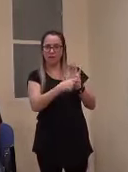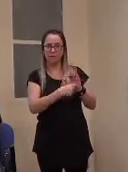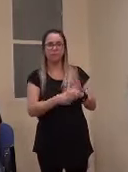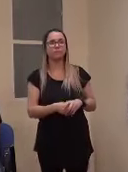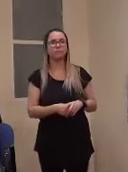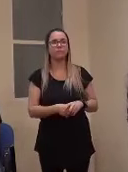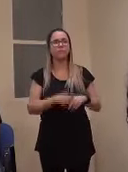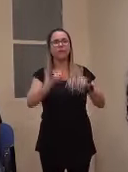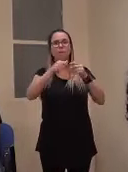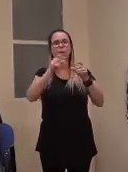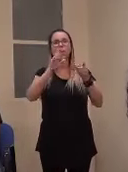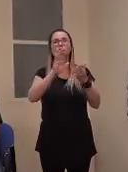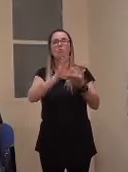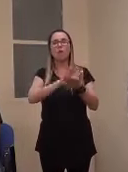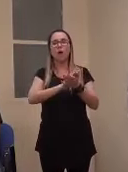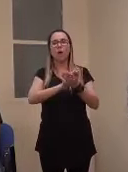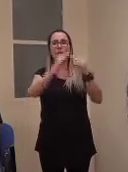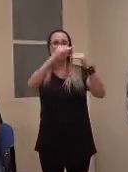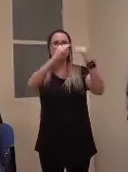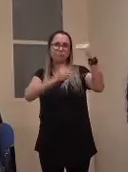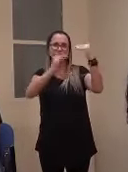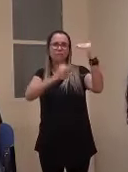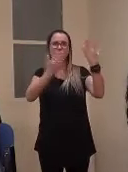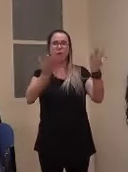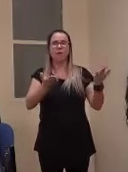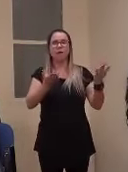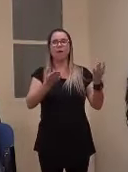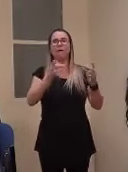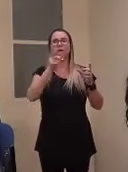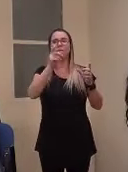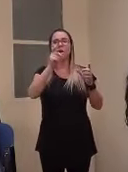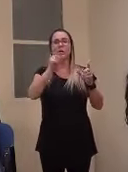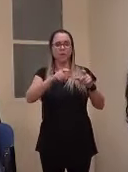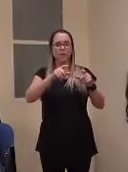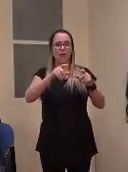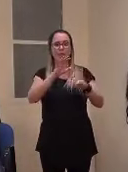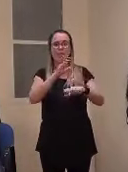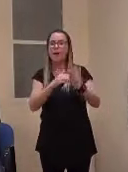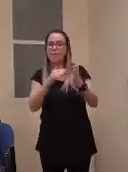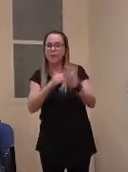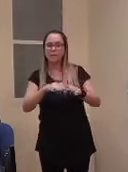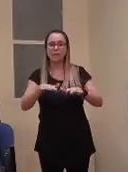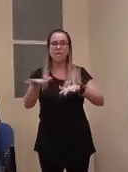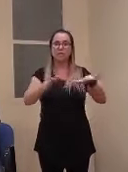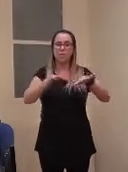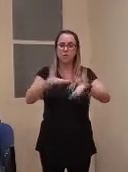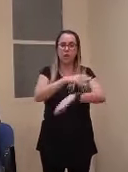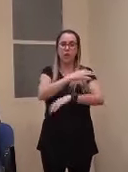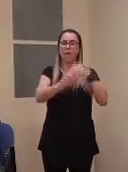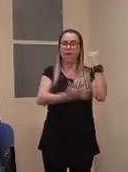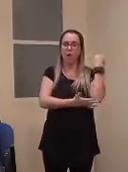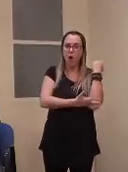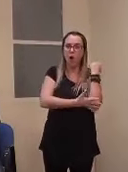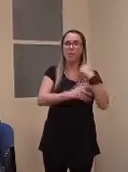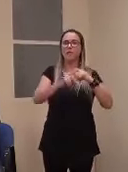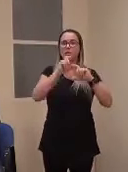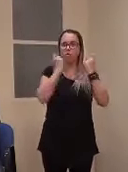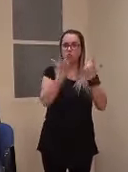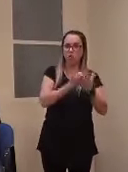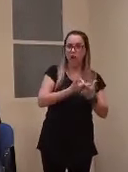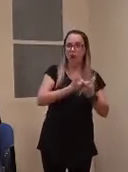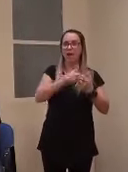hablamos de desigualdad en los contextos económicos diversos en las realidades de todas